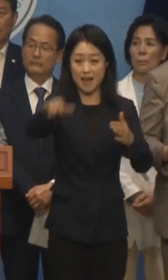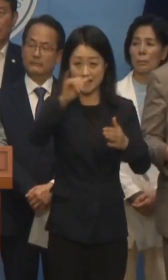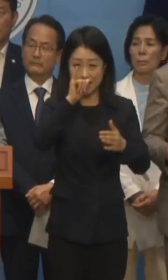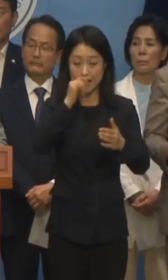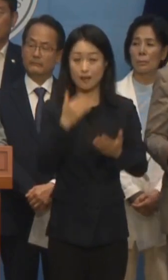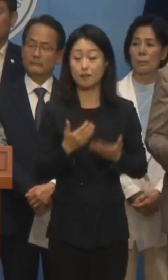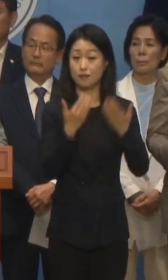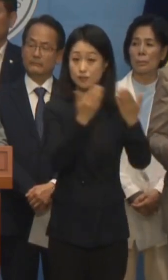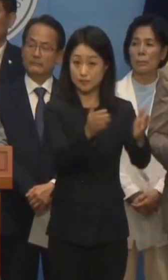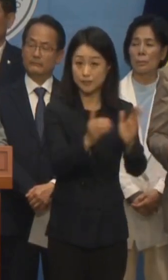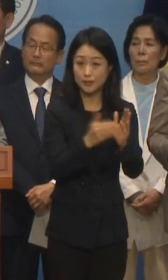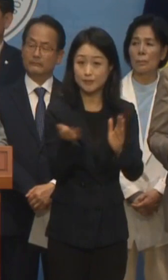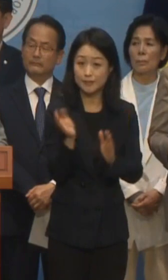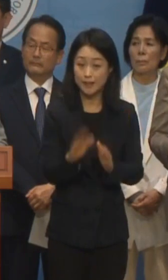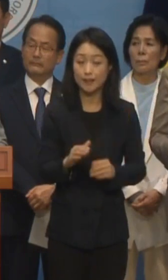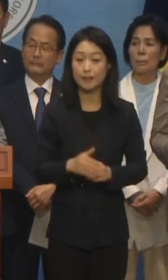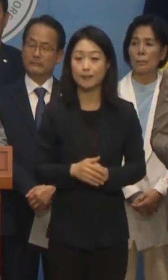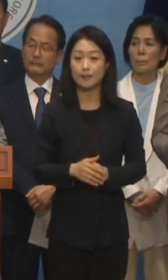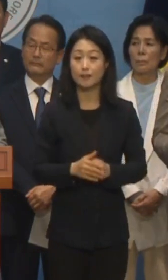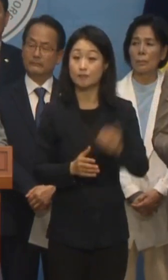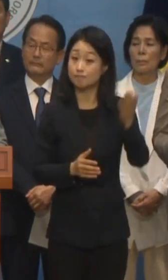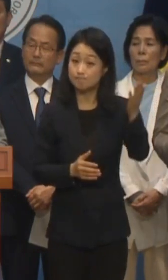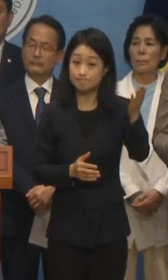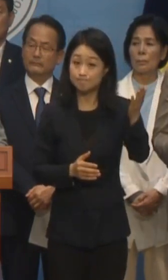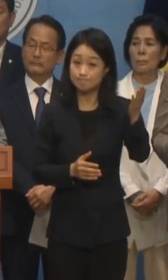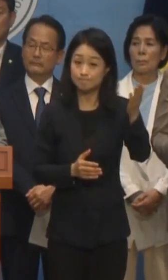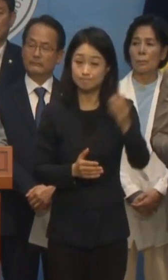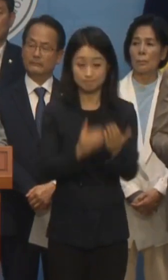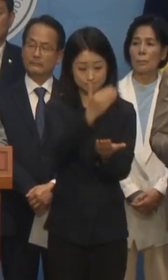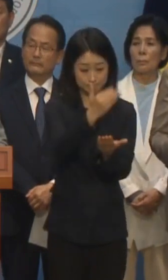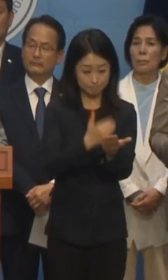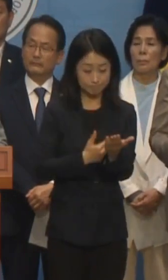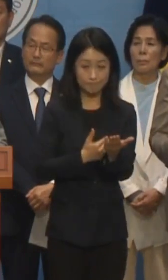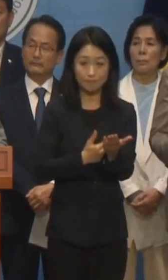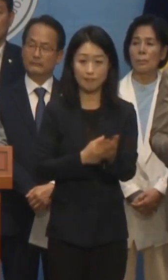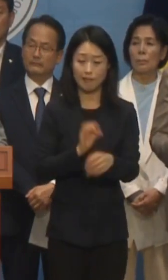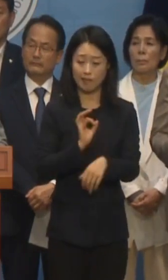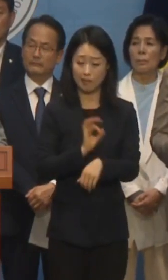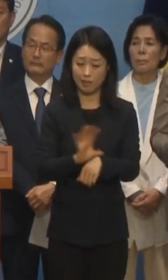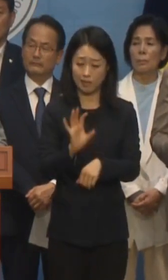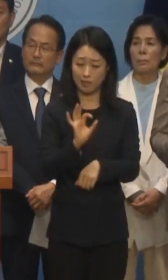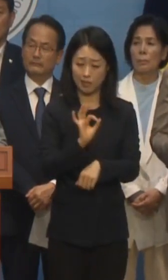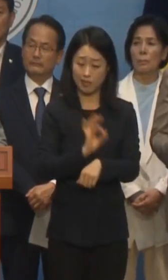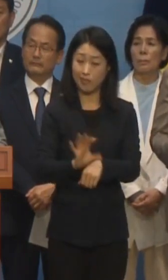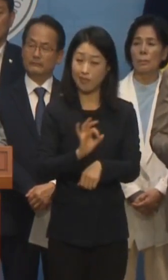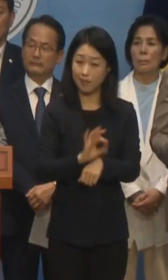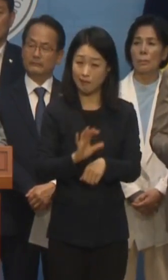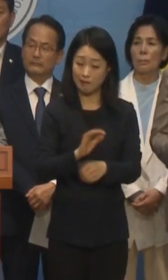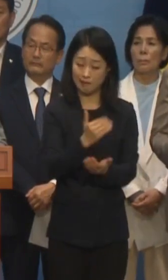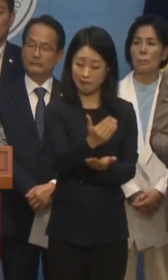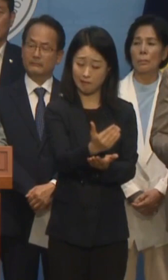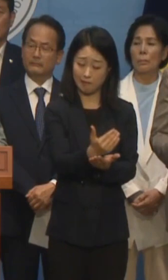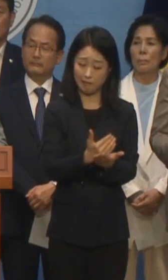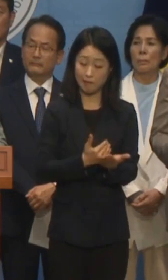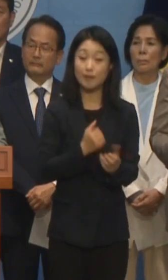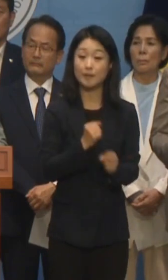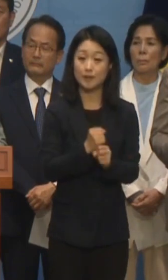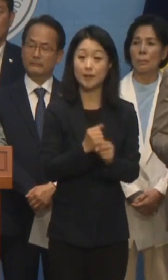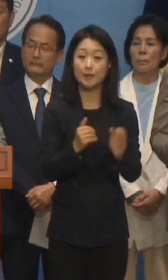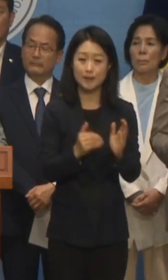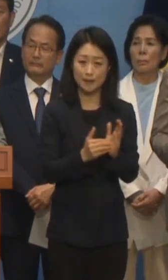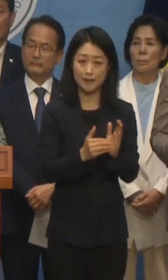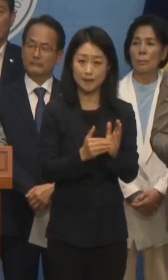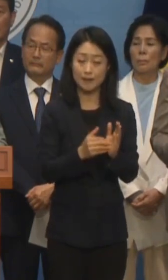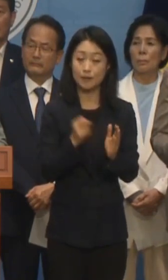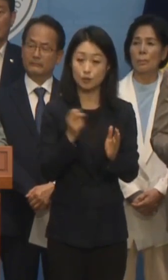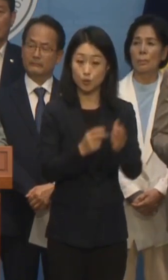전달했습니다. 그런데 권익위는 이번 의결서를 매우 허술하고 일방적인 내용으로만 정리했고